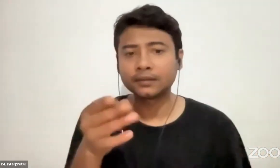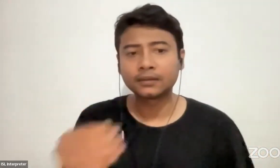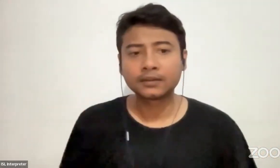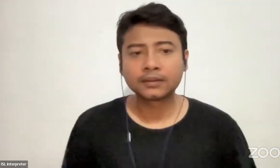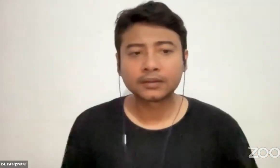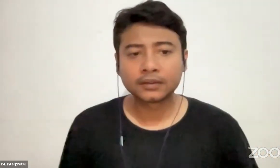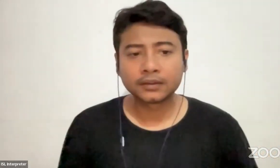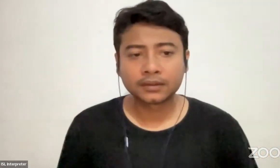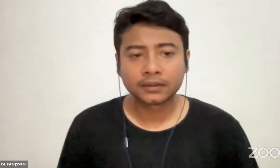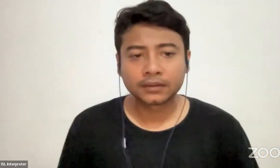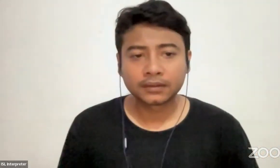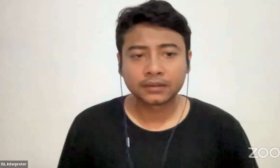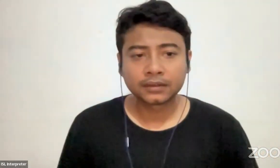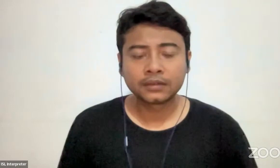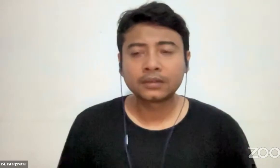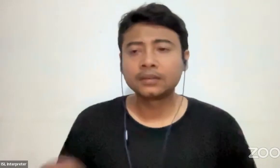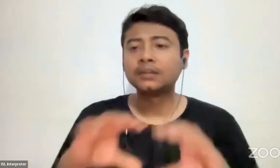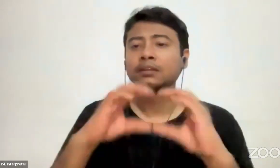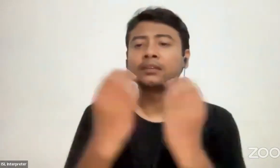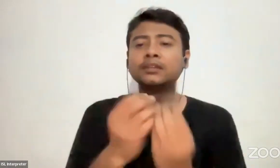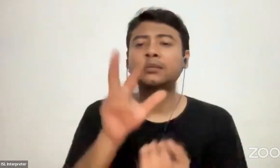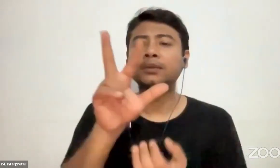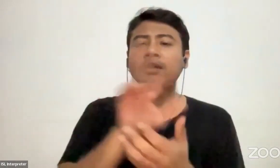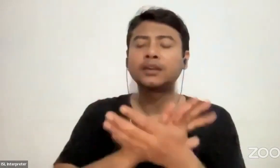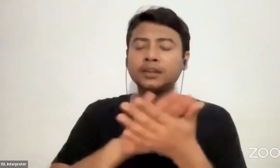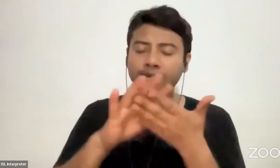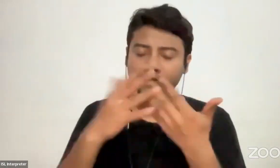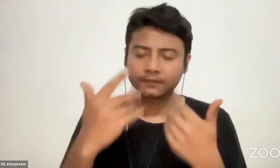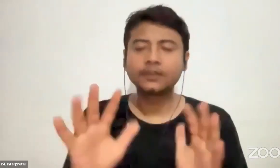सेपरेट तो कंप्लीट हो गया ना।